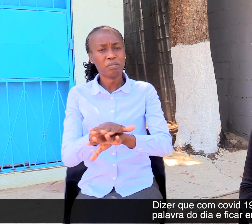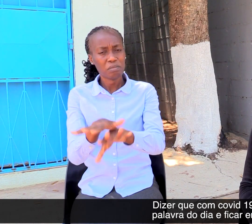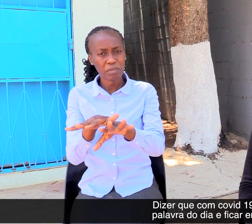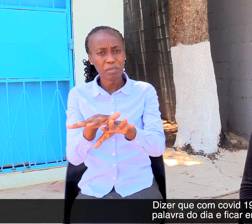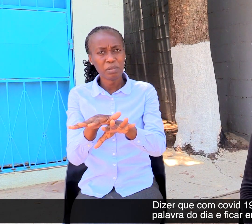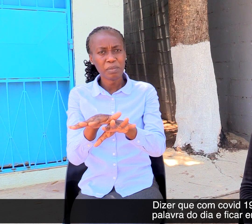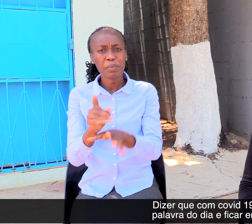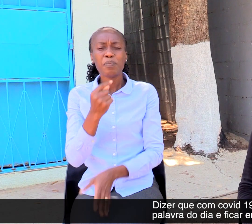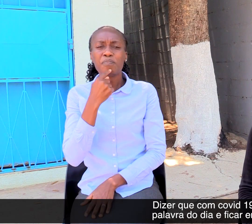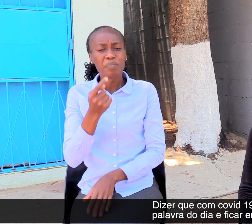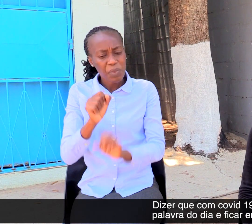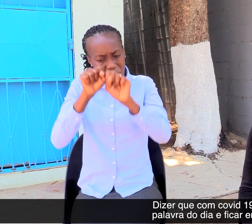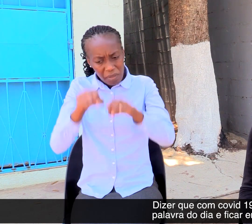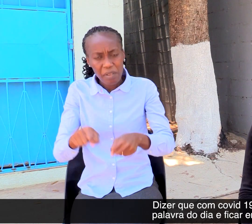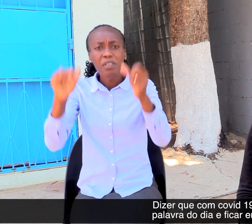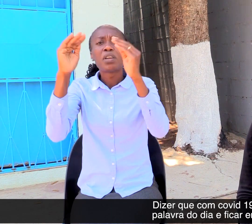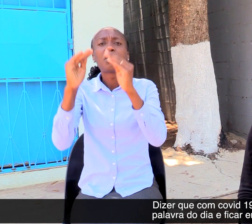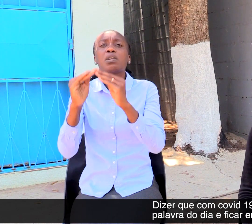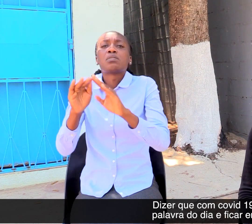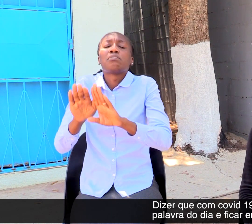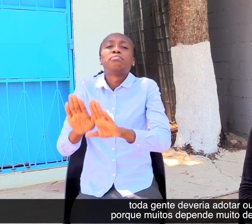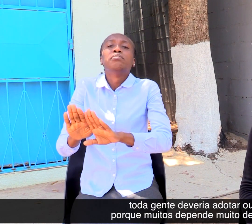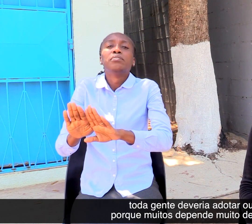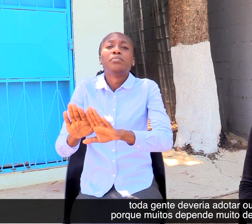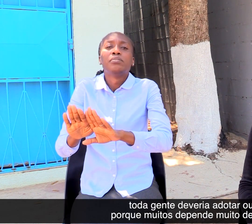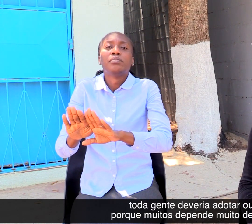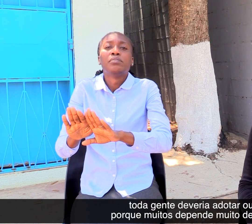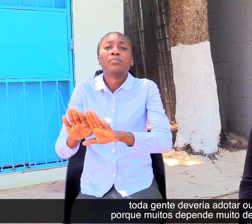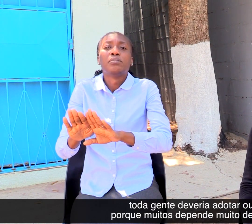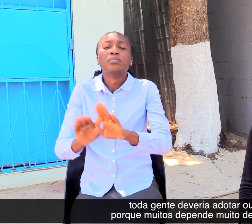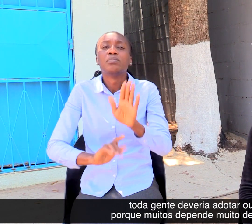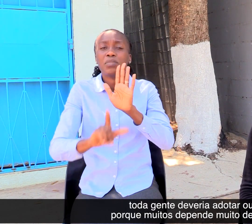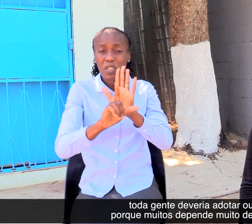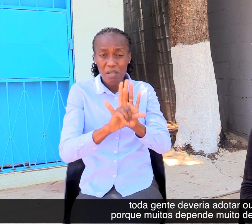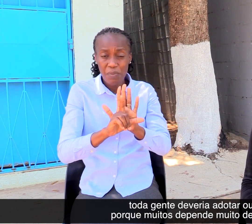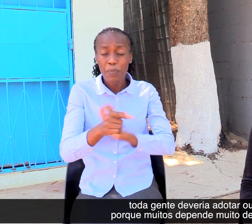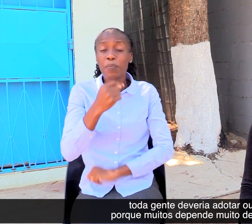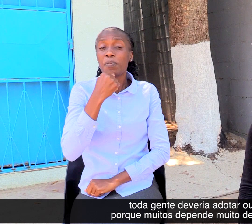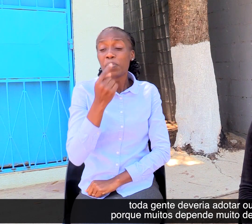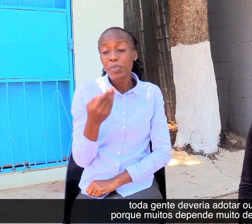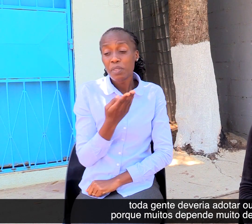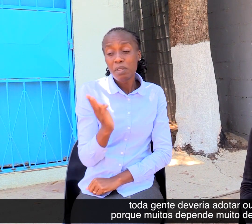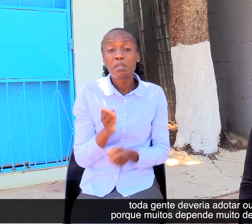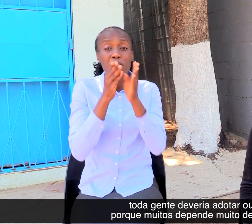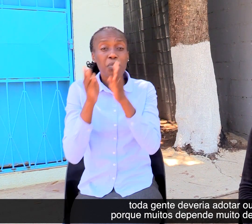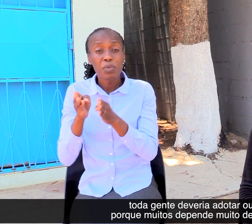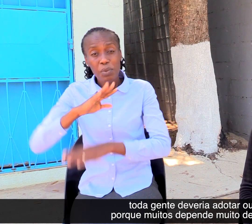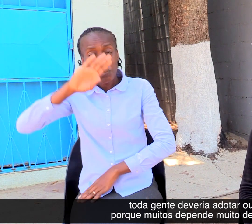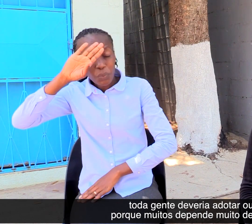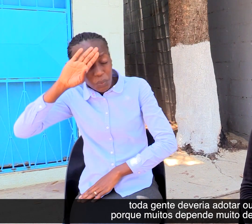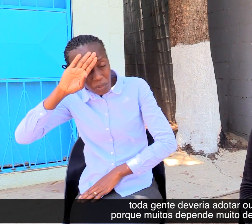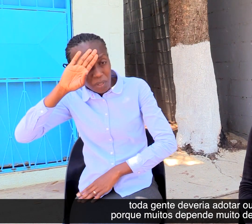a palavra de ordem é todo mundo ficar em casa, os pacientes, não só como pacientes, toda a